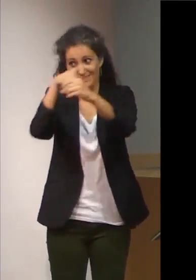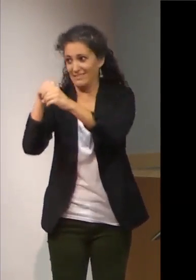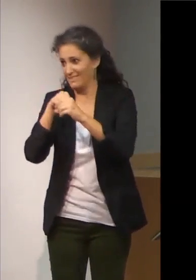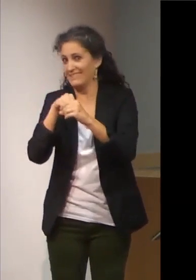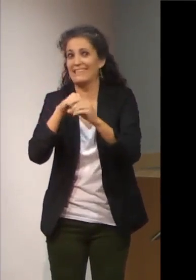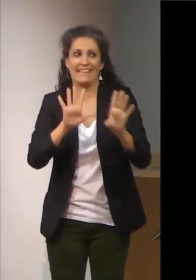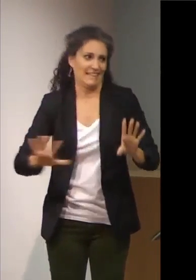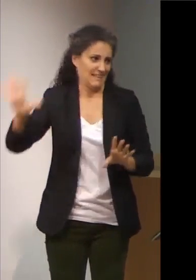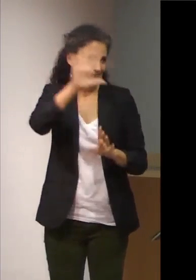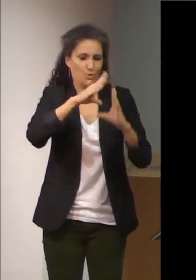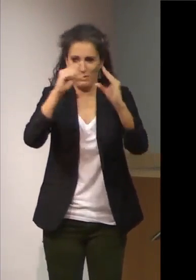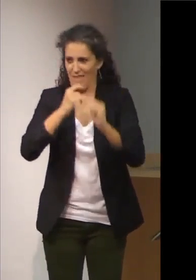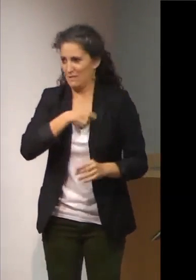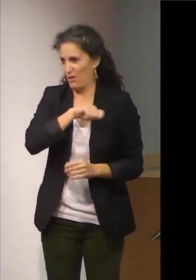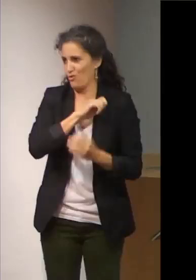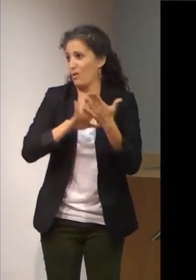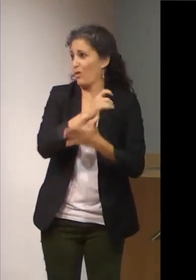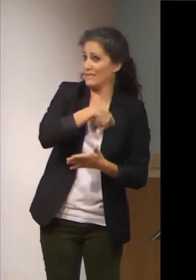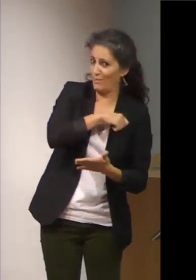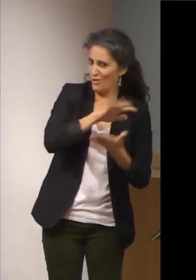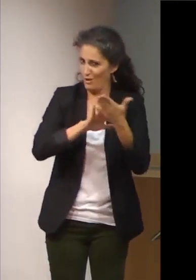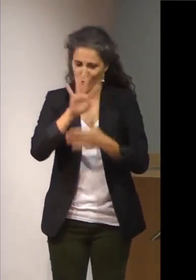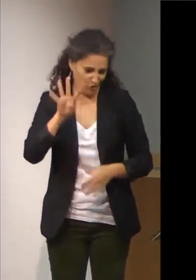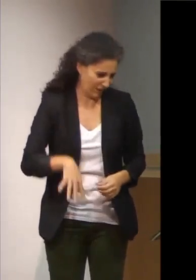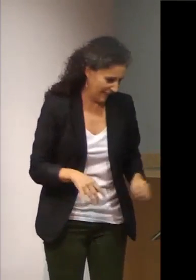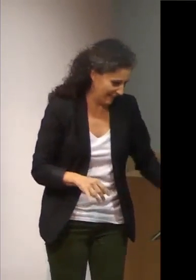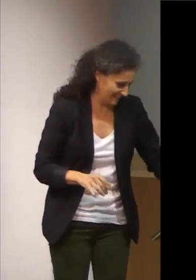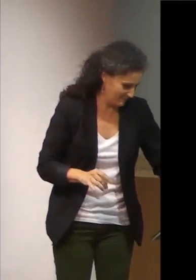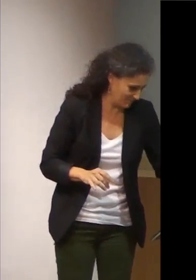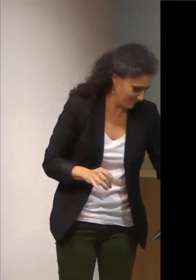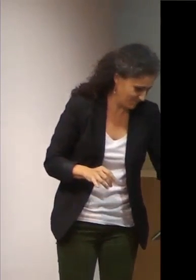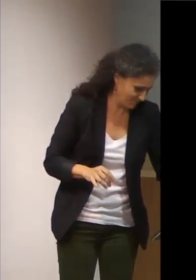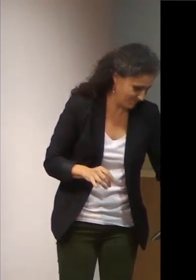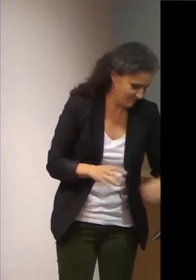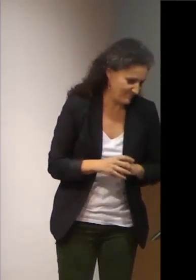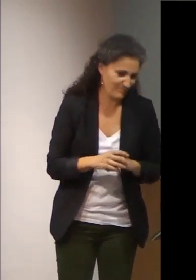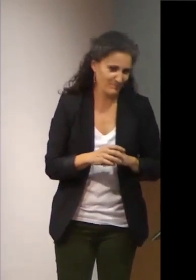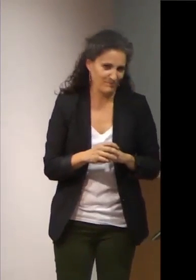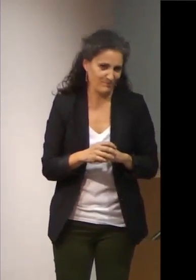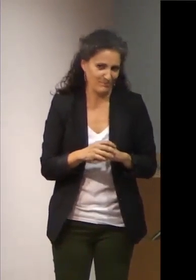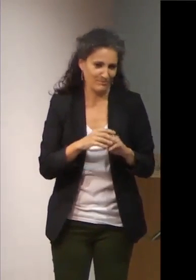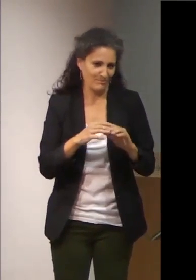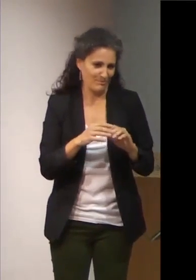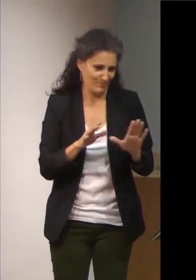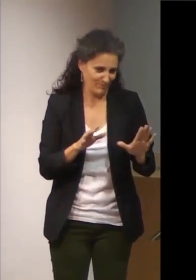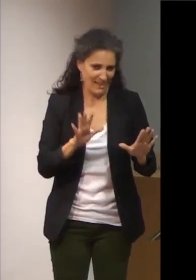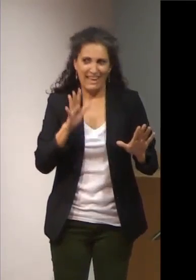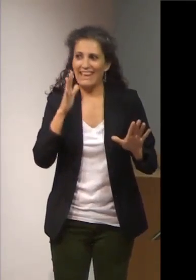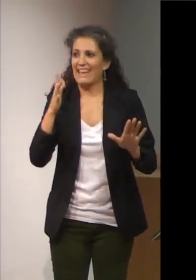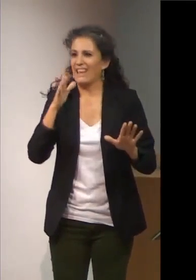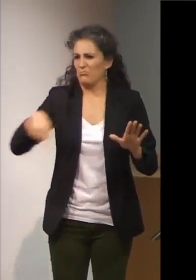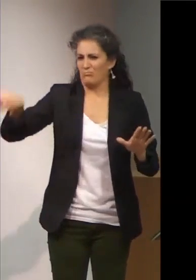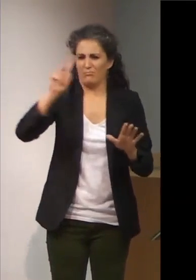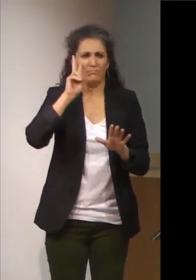usuaria creemos que hemos hemos tratado la inclusión de la lengua de signos Española y catalana en el ámbito universitario de manera